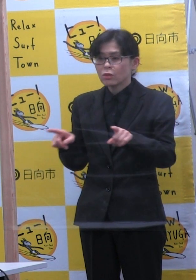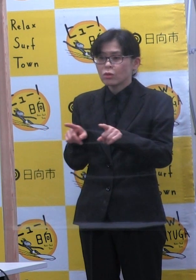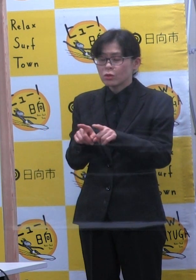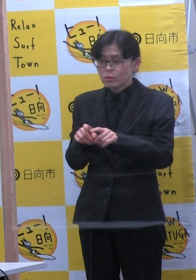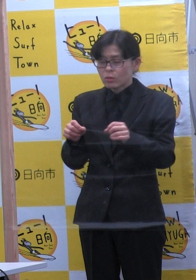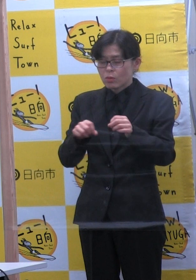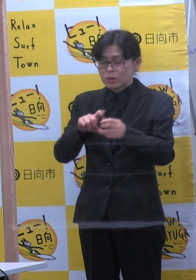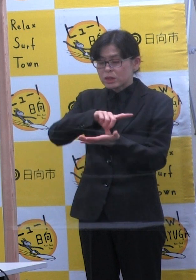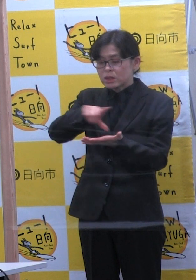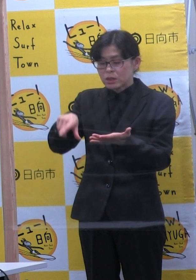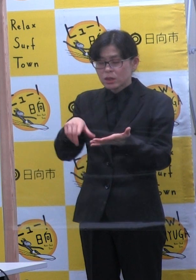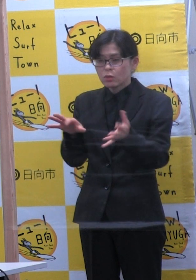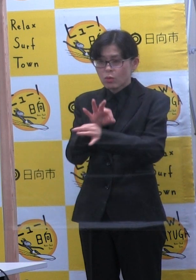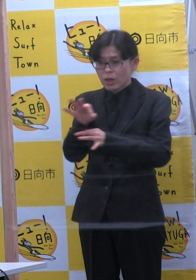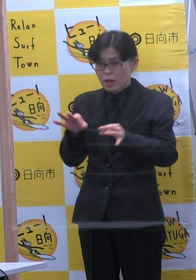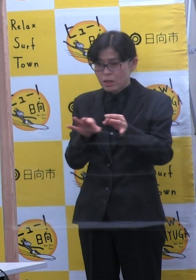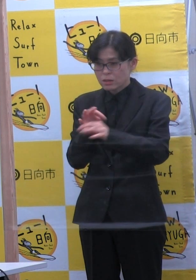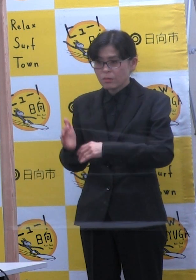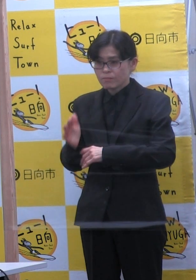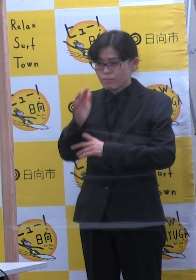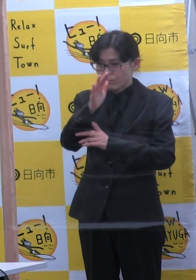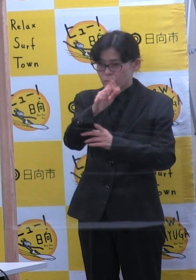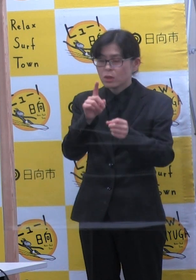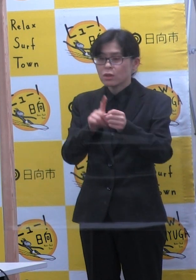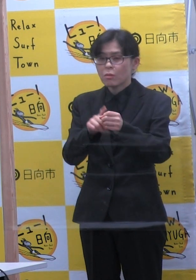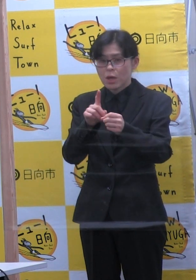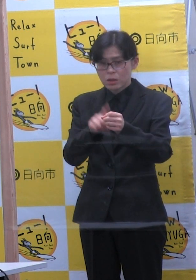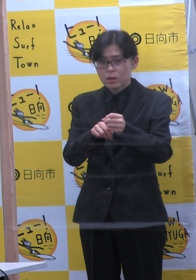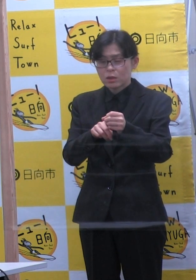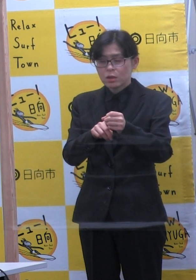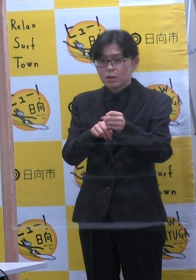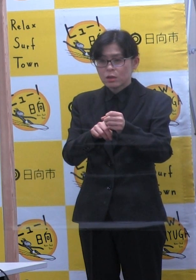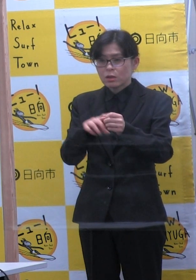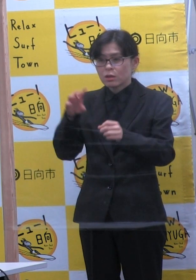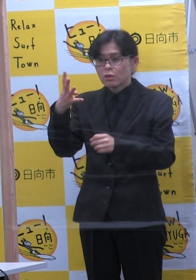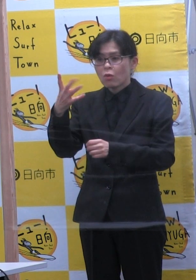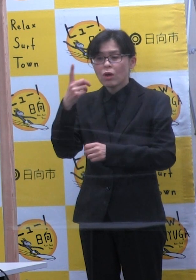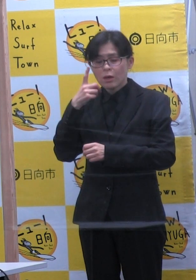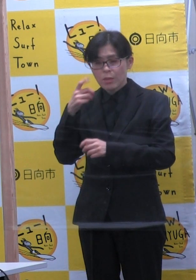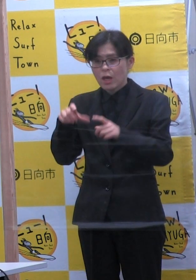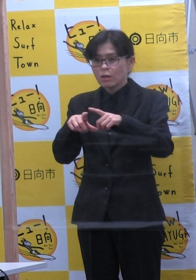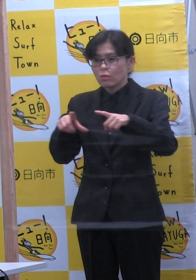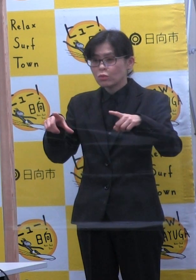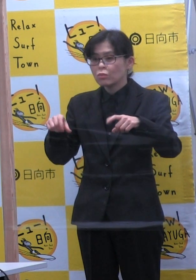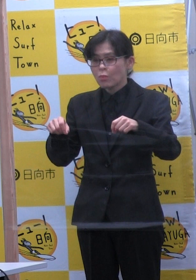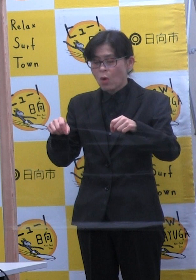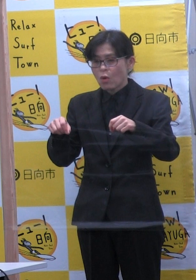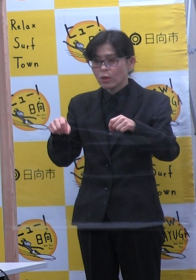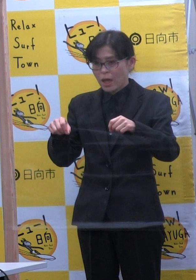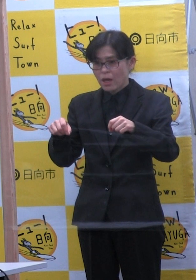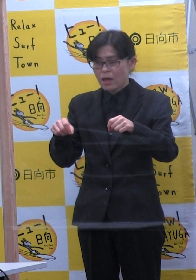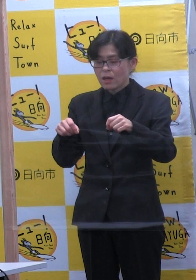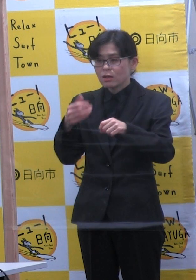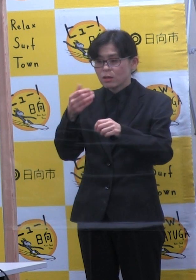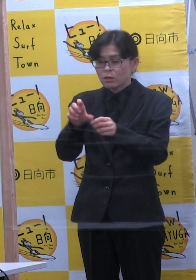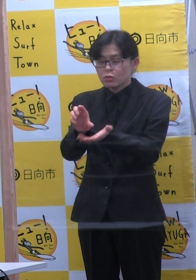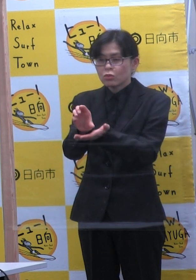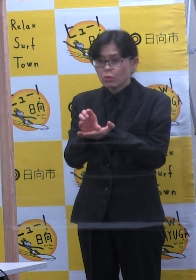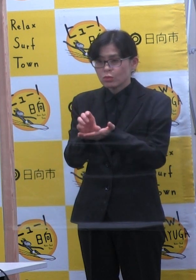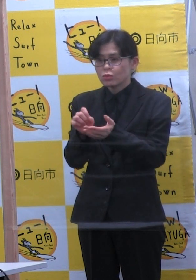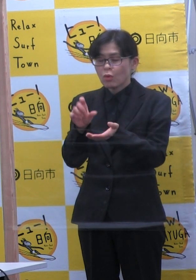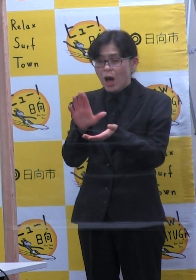活性化を図ることを目的として、第4弾となるクーポン券を発行するもの